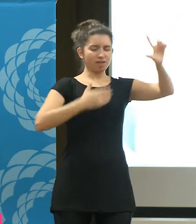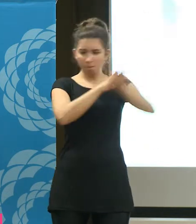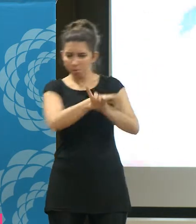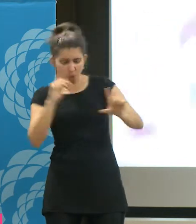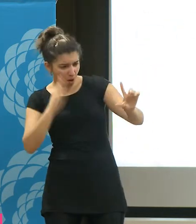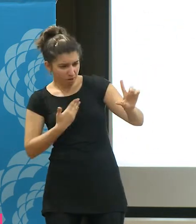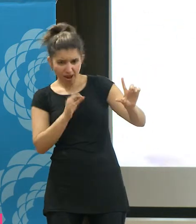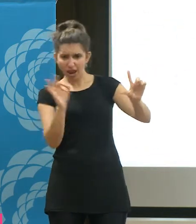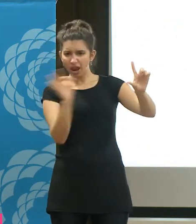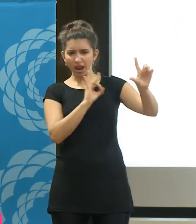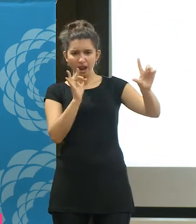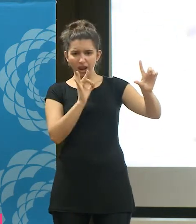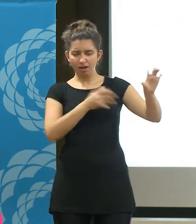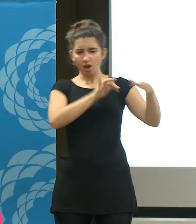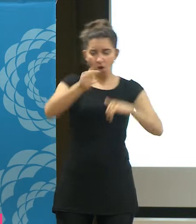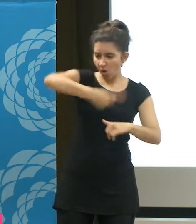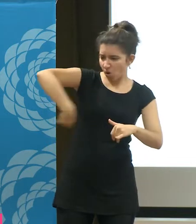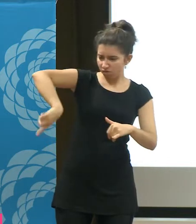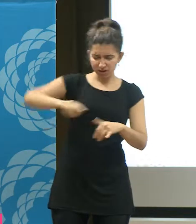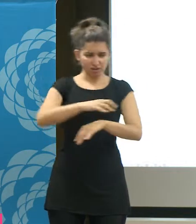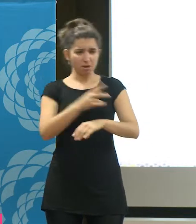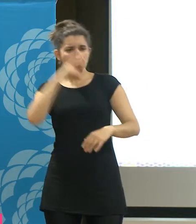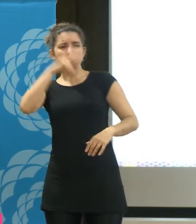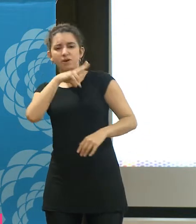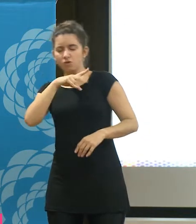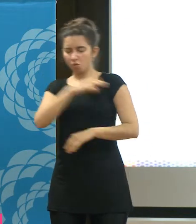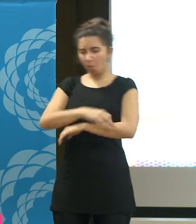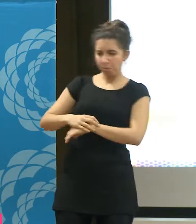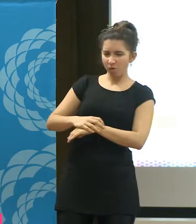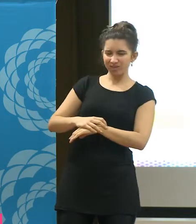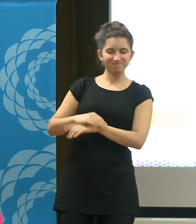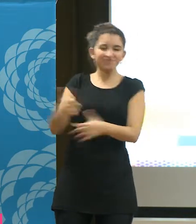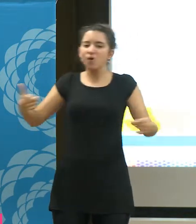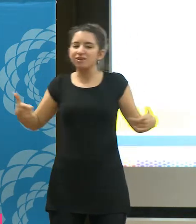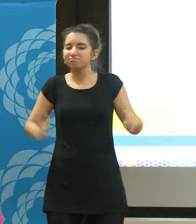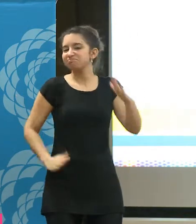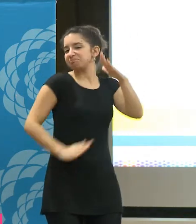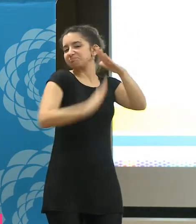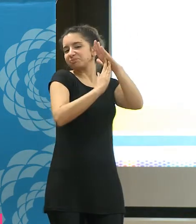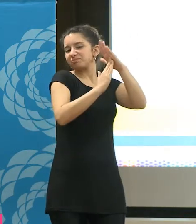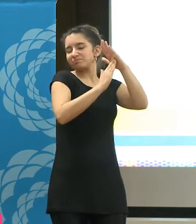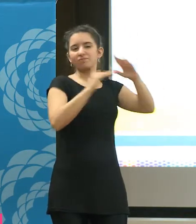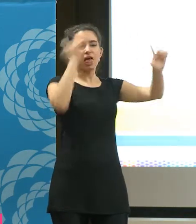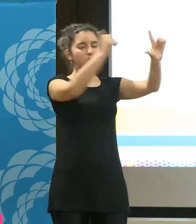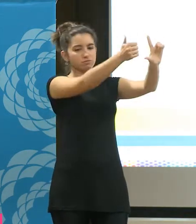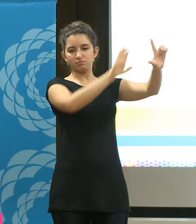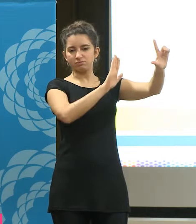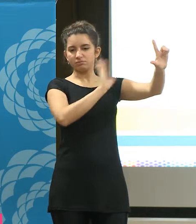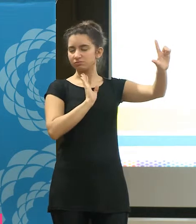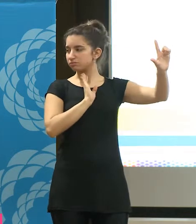propios jóvenes, ricos y pobres, sin distinciones, ocupan el segundo lugar entre los sectores que tienen menos posibilidades de